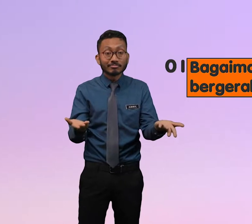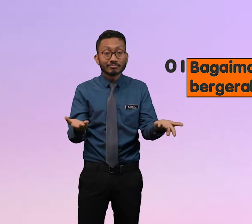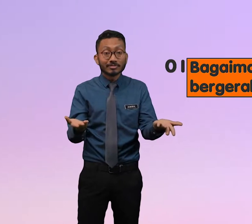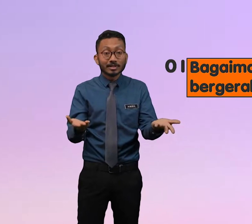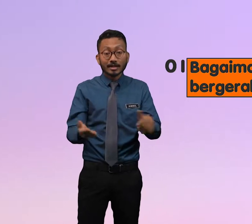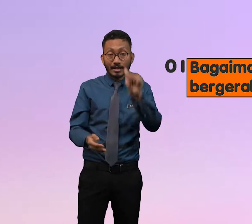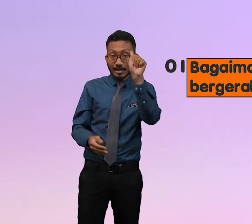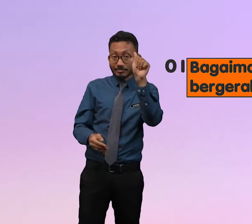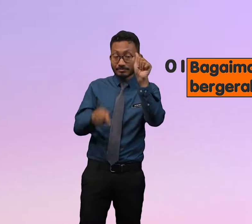A.